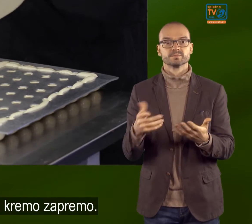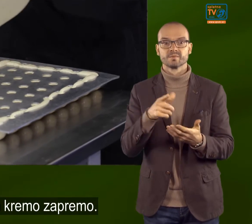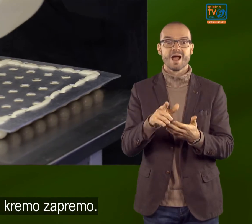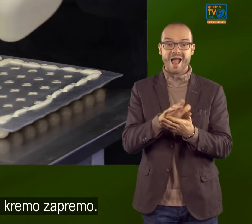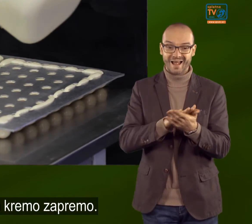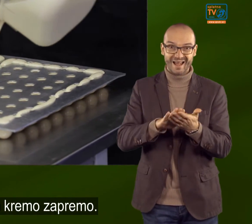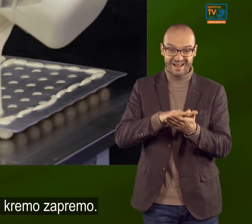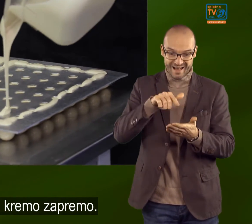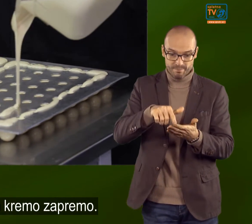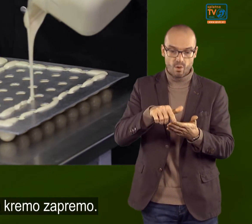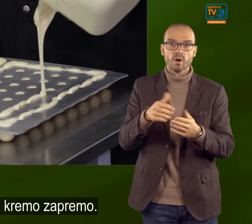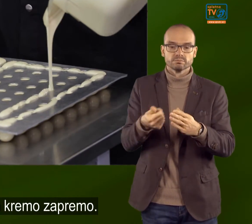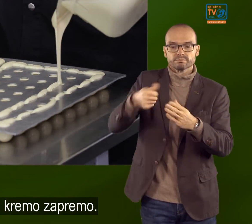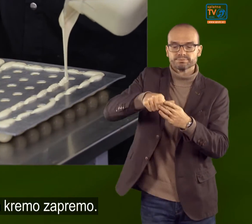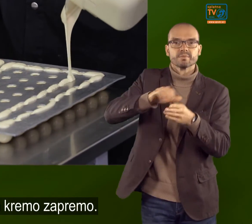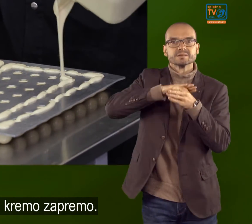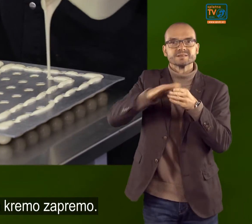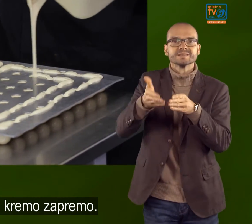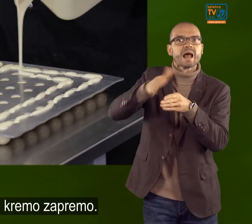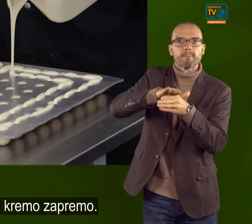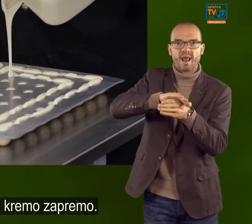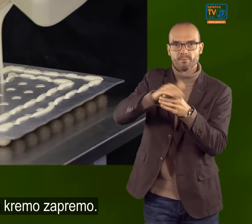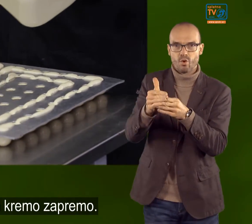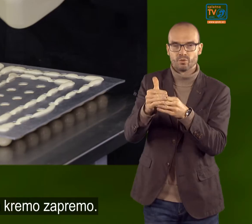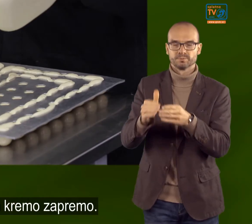in kremo zapremo.